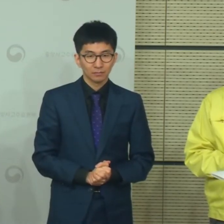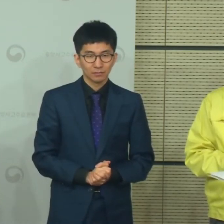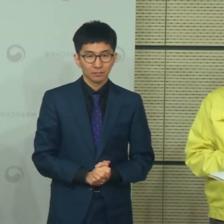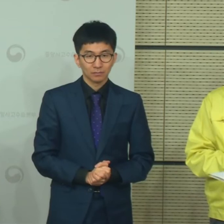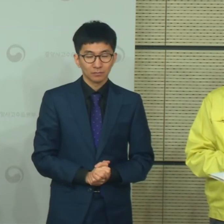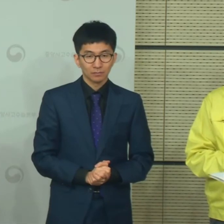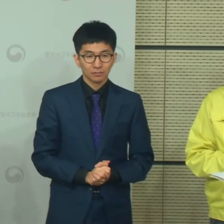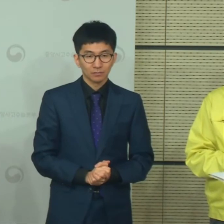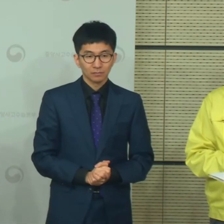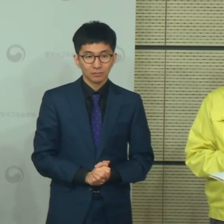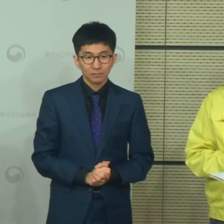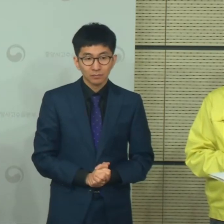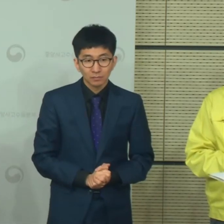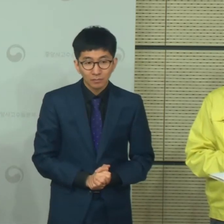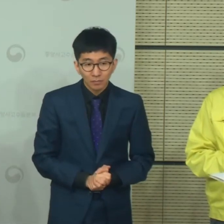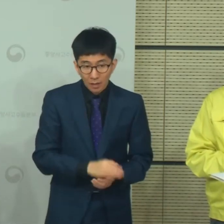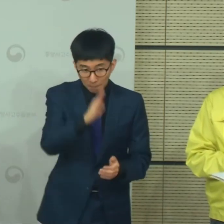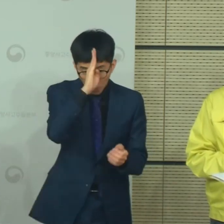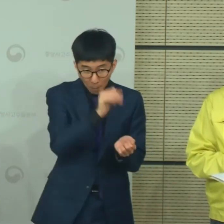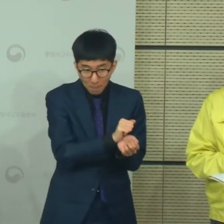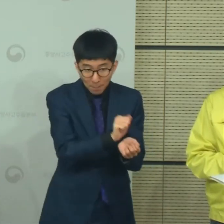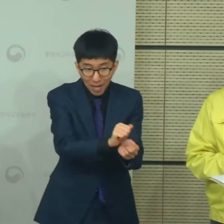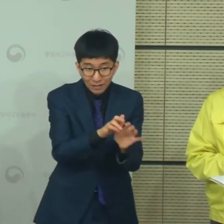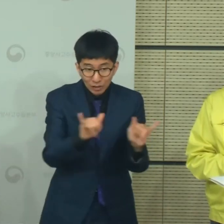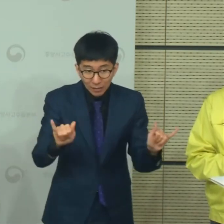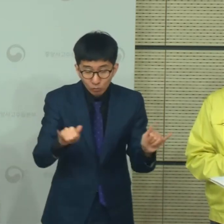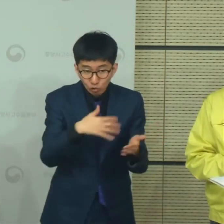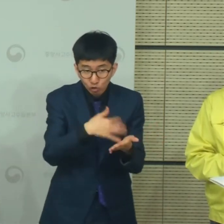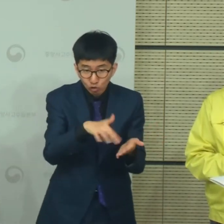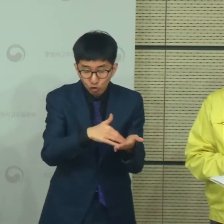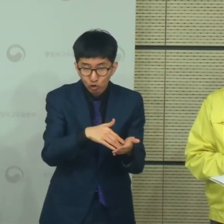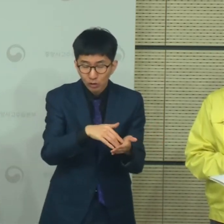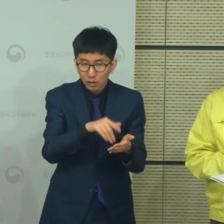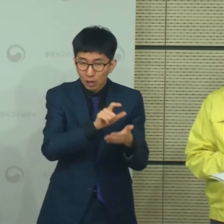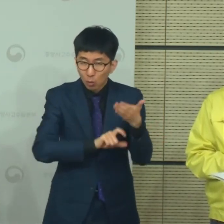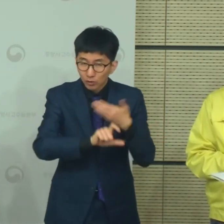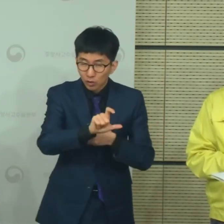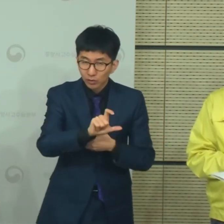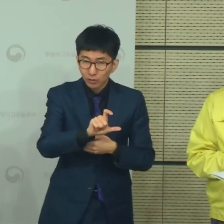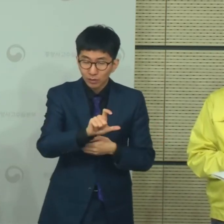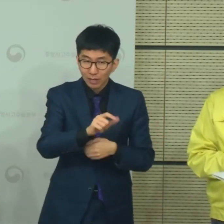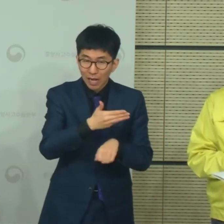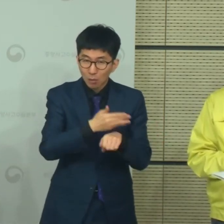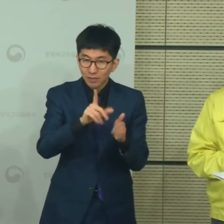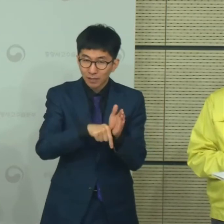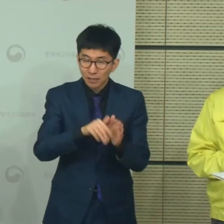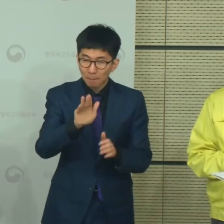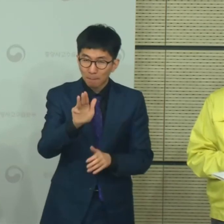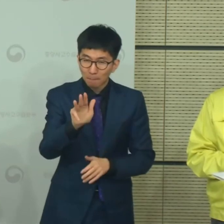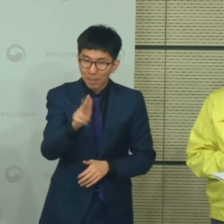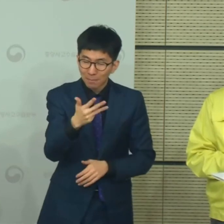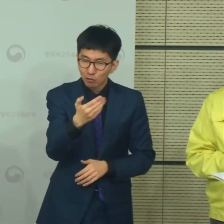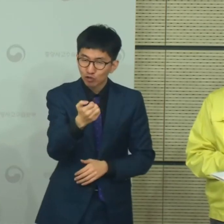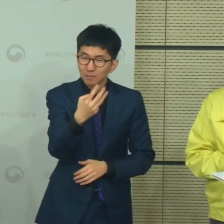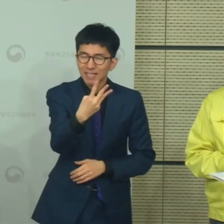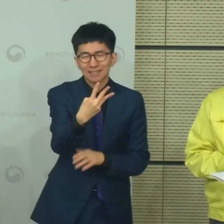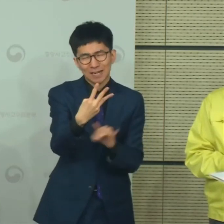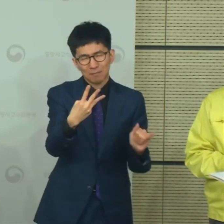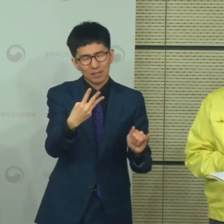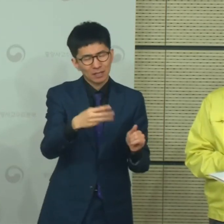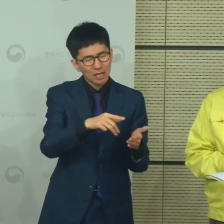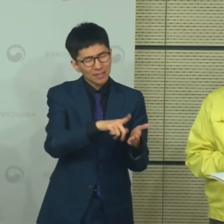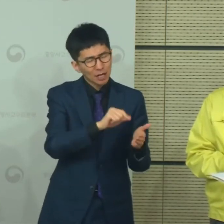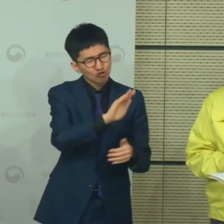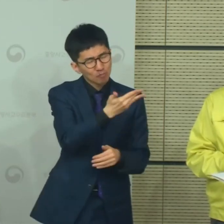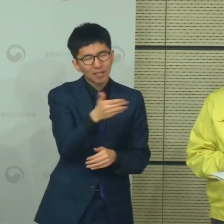예, 그 확진자 수가 오전 9시까지 893명인데요. 그 이제 곧 뭐 거의 900명 육박하고